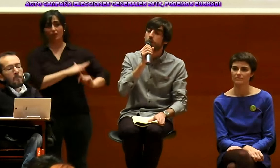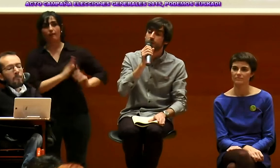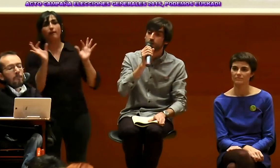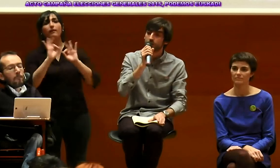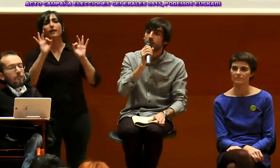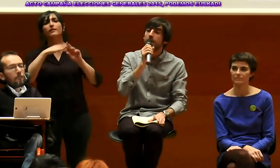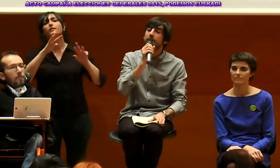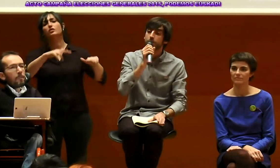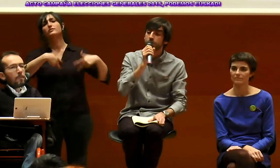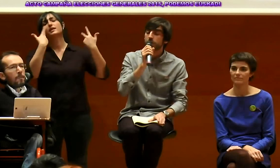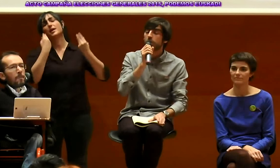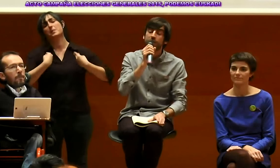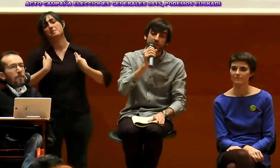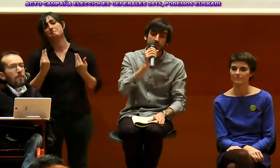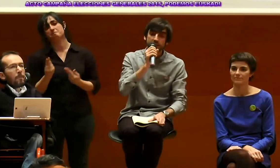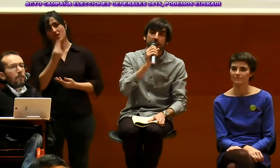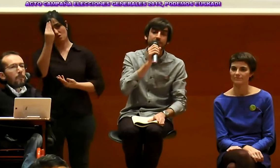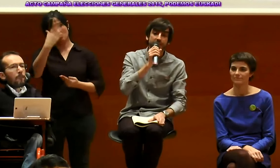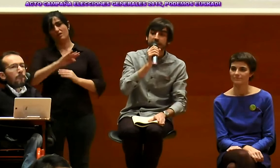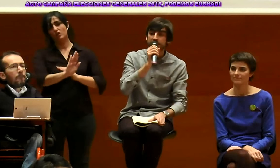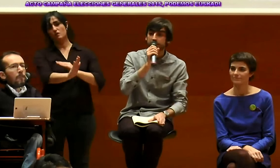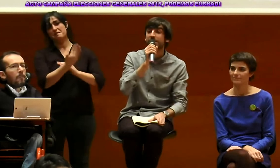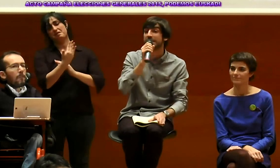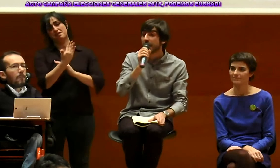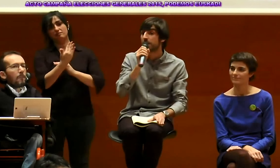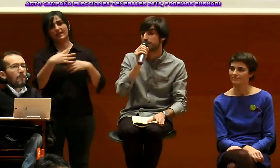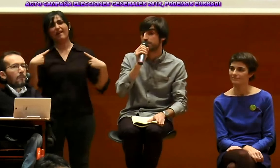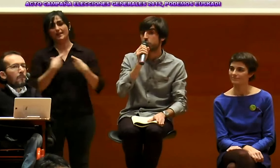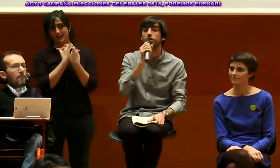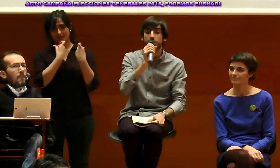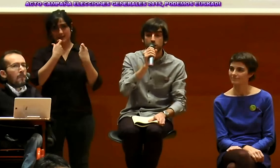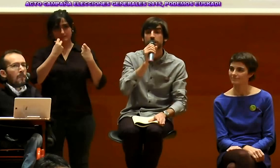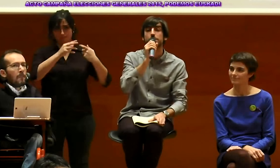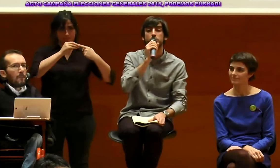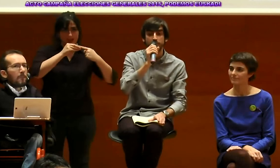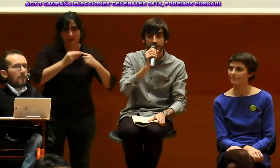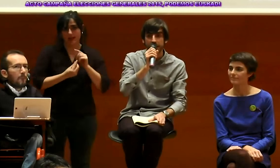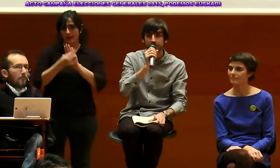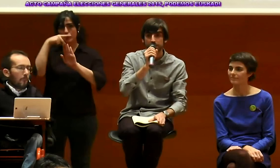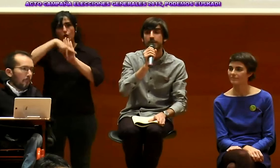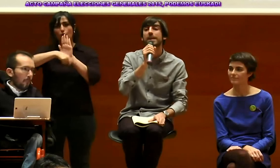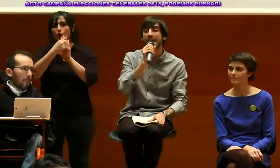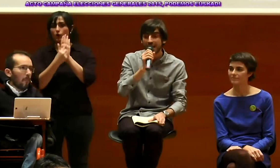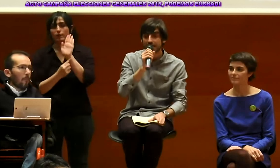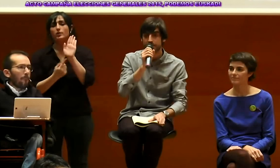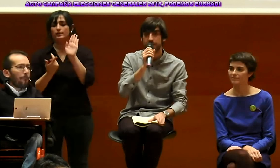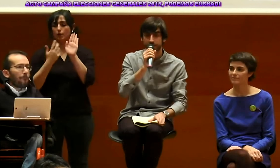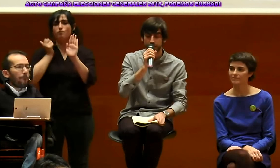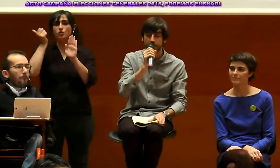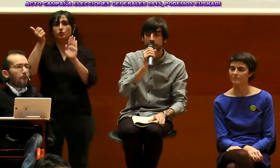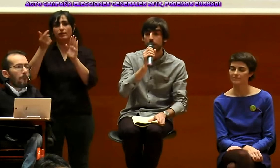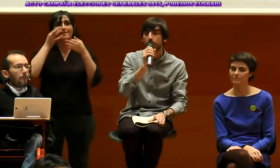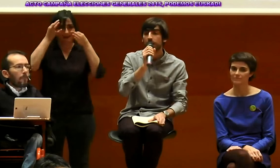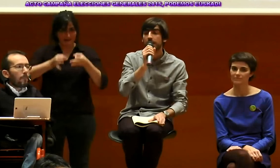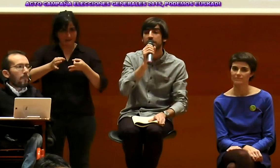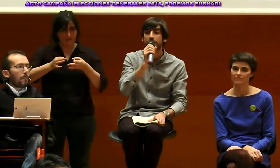vivir un poco mejor, que nos ofrece garantías materiales, condiciones de posibilidad reales y